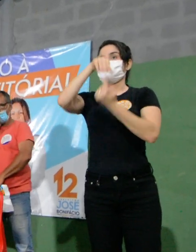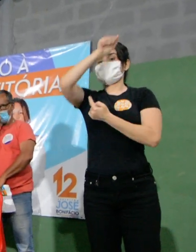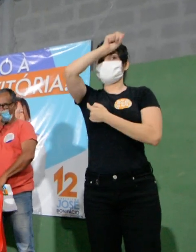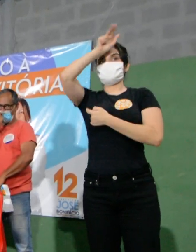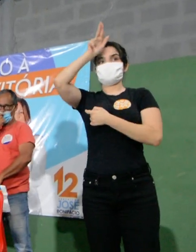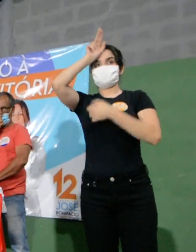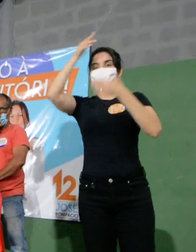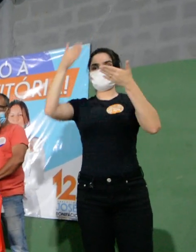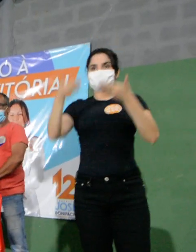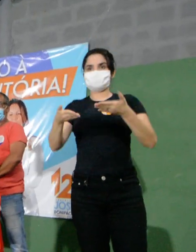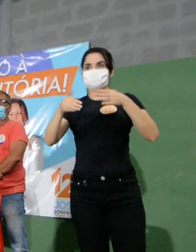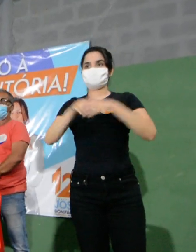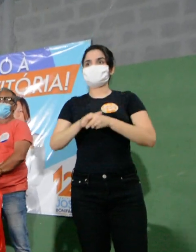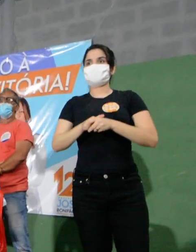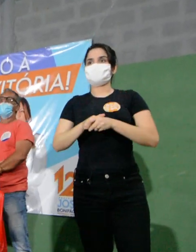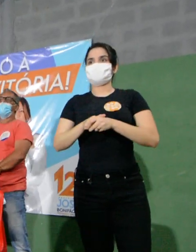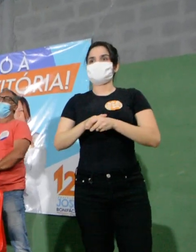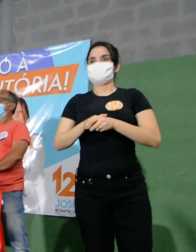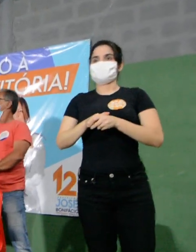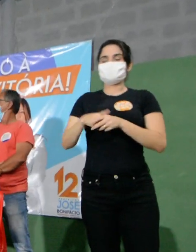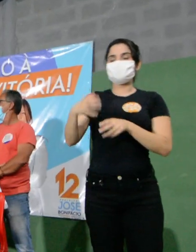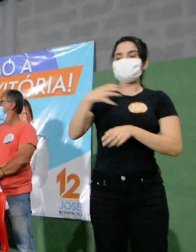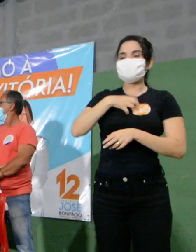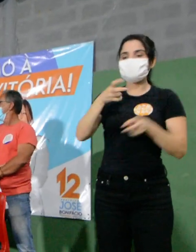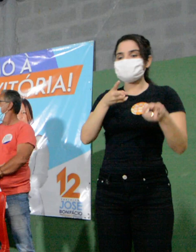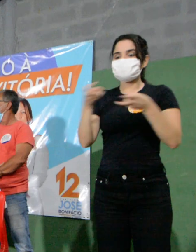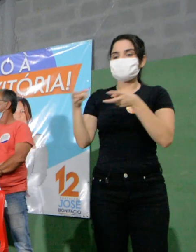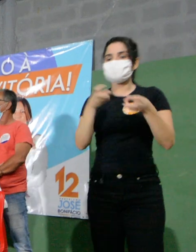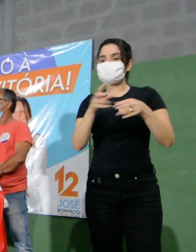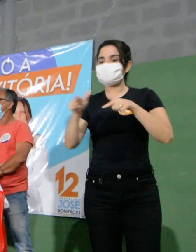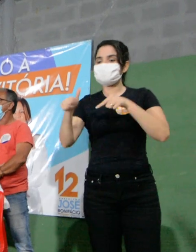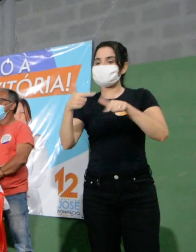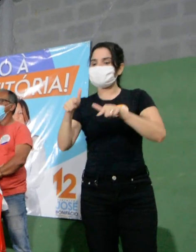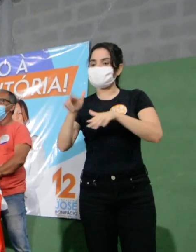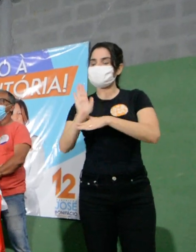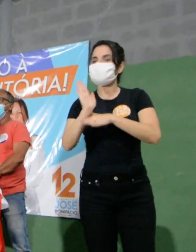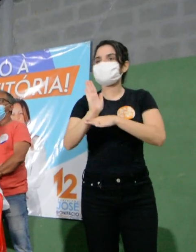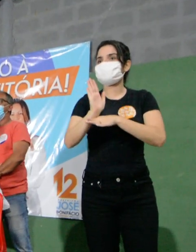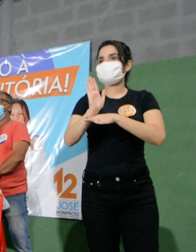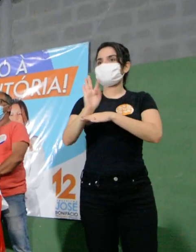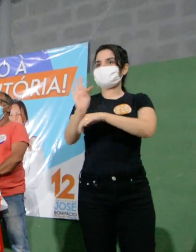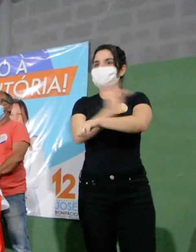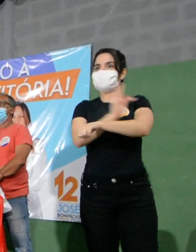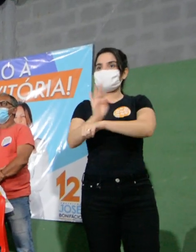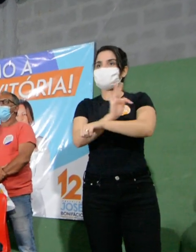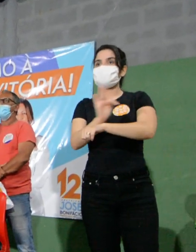prefeito que olhou para o segundo distrito foi José Bonifácio.